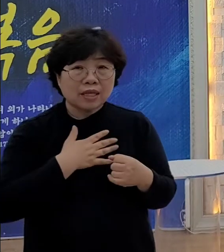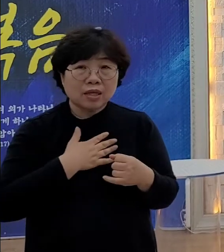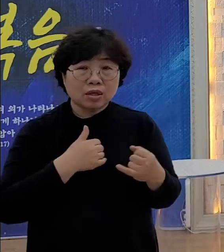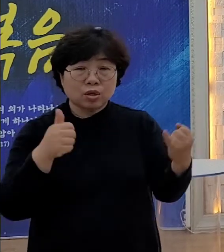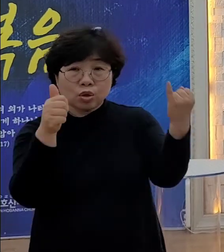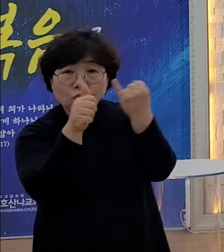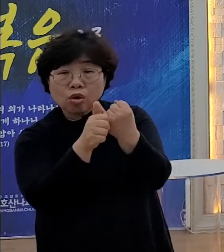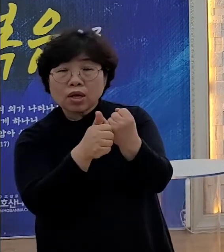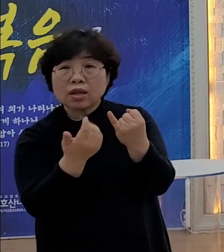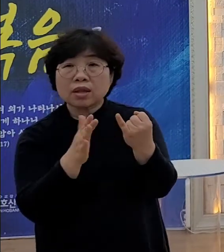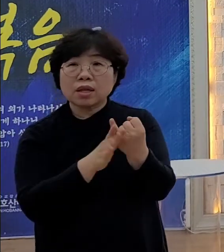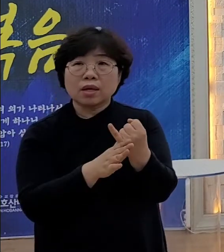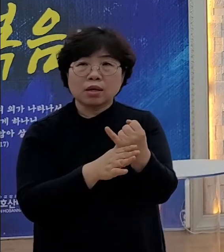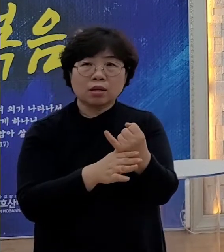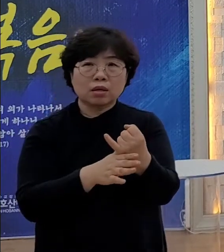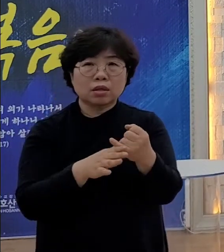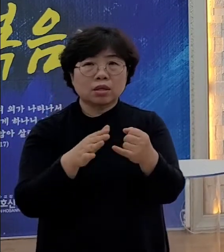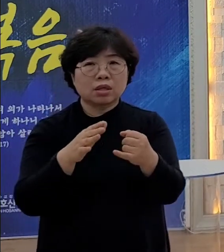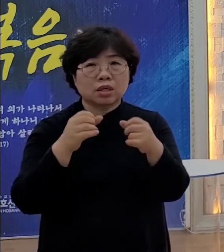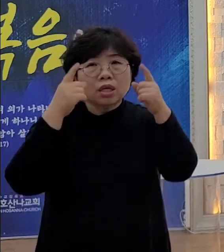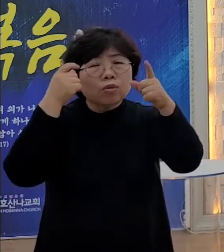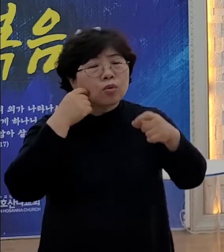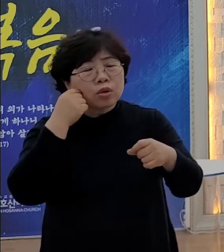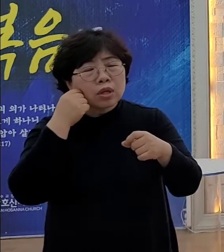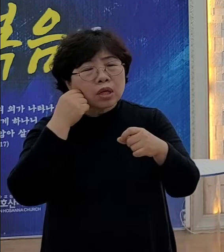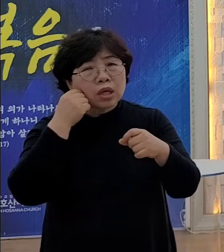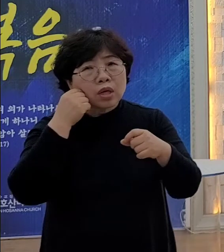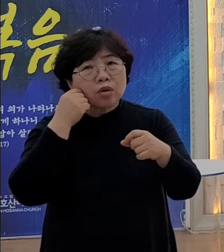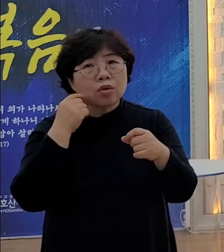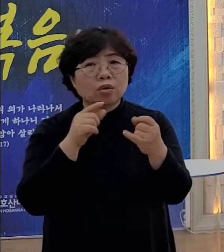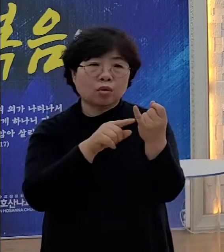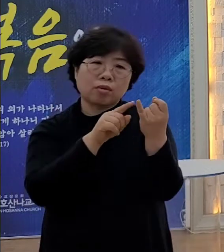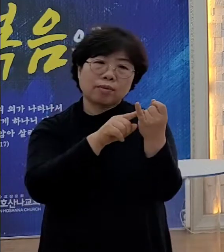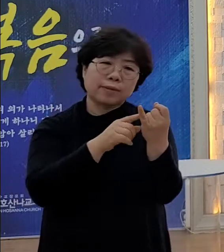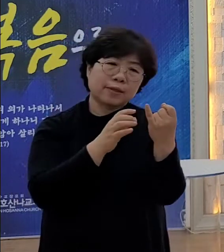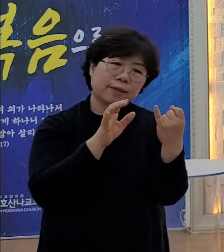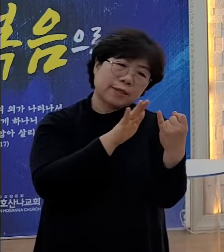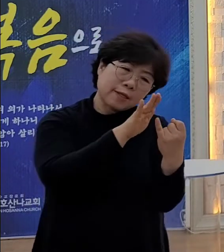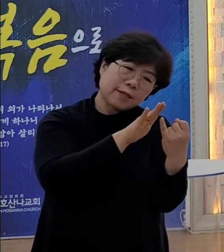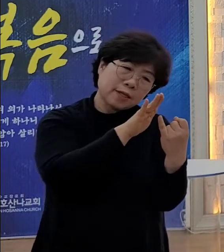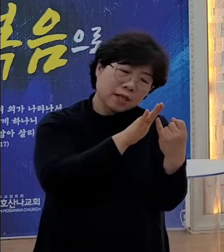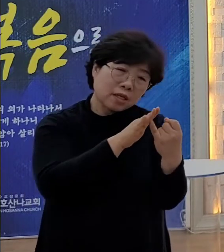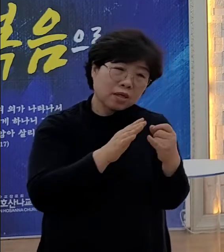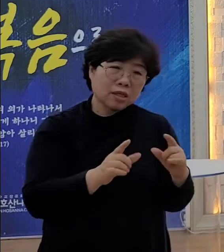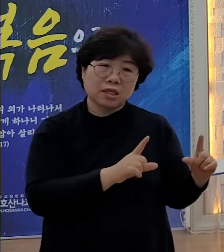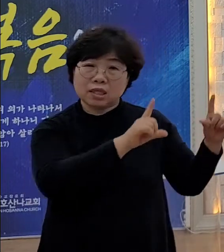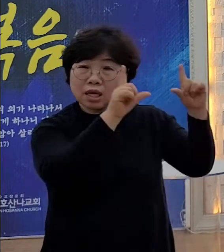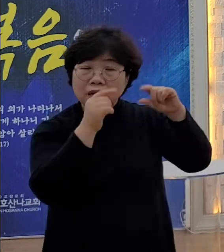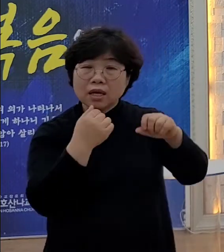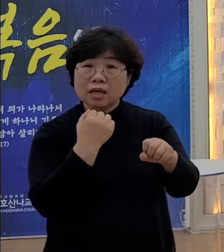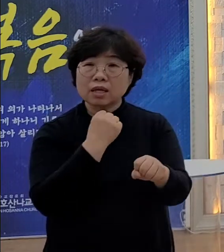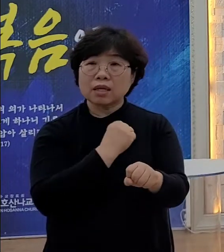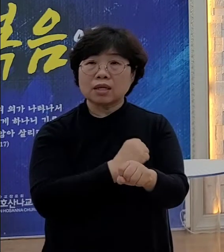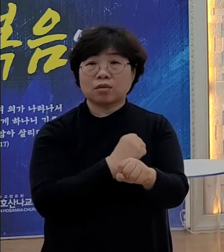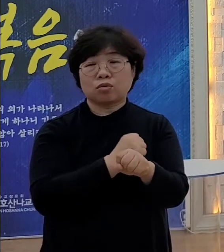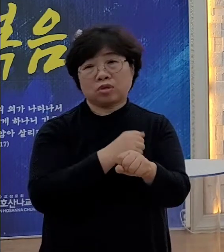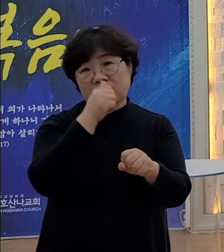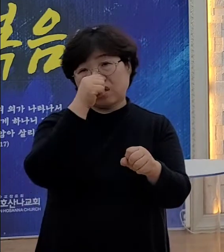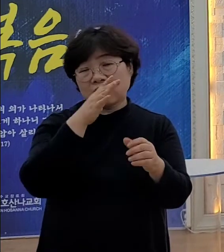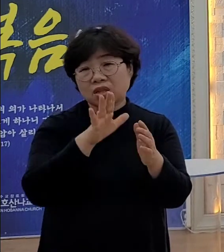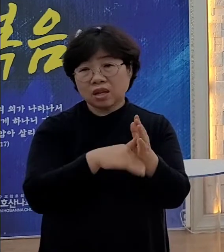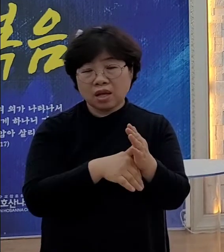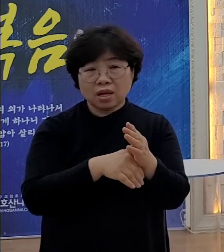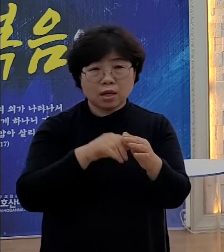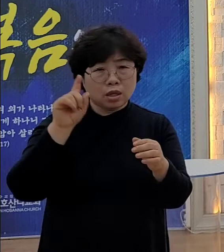마누라 삼아놓고 아무 일 없다는 듯이 바세바야 하면서 그러고 즐기고 살았어. 그런데